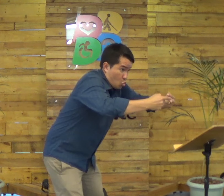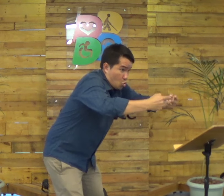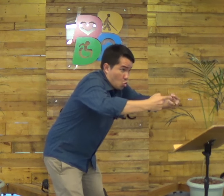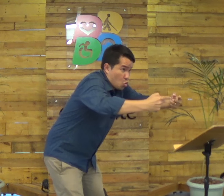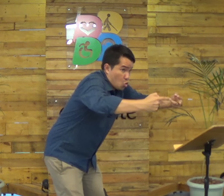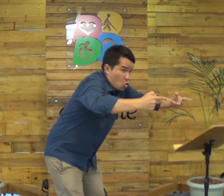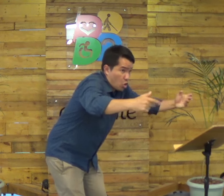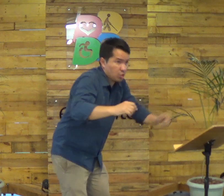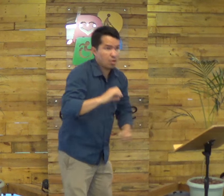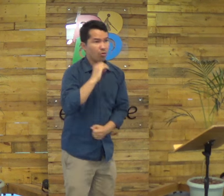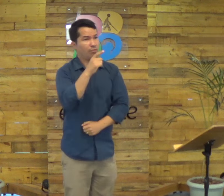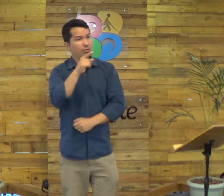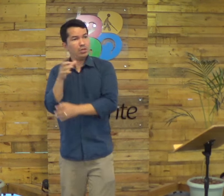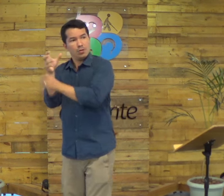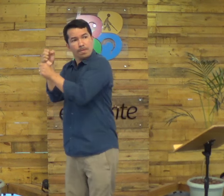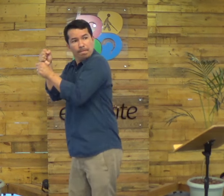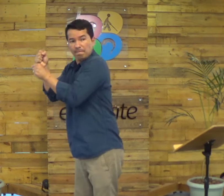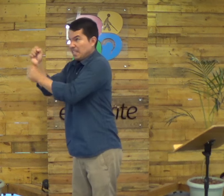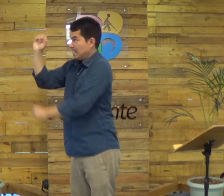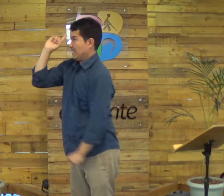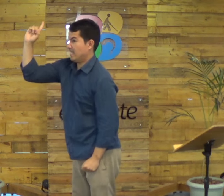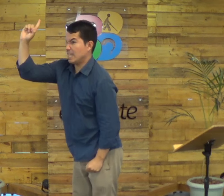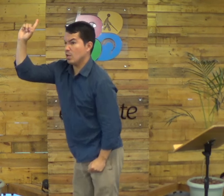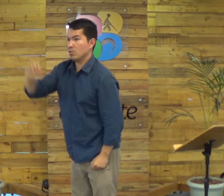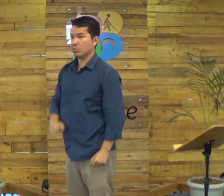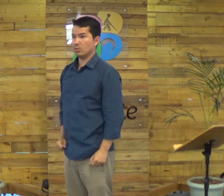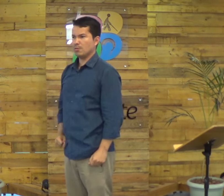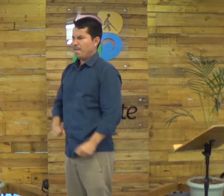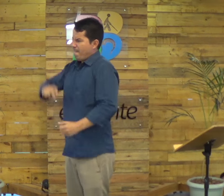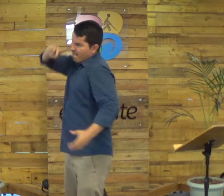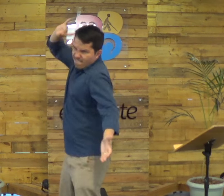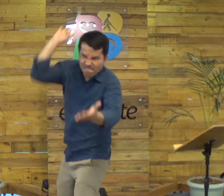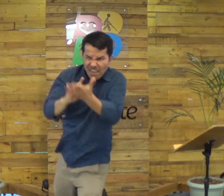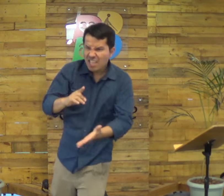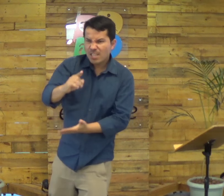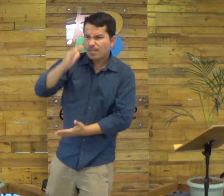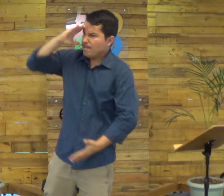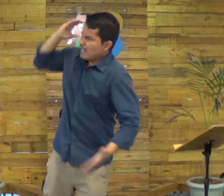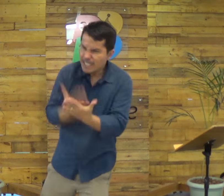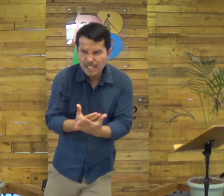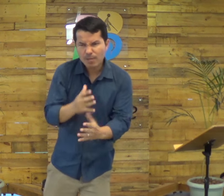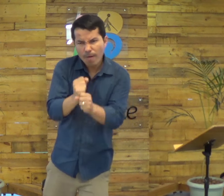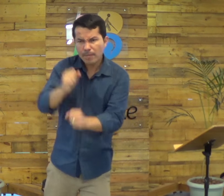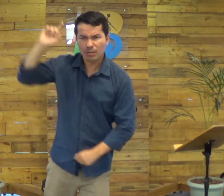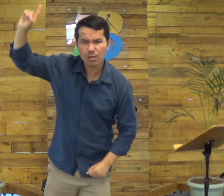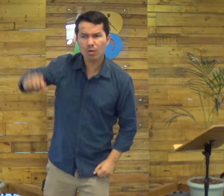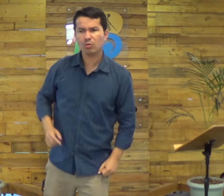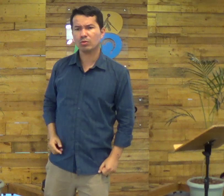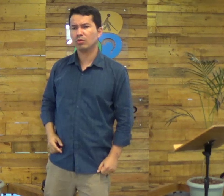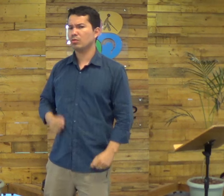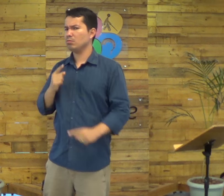Vocês confiam nas coisas, ou vocês confiam em Deus? De verdade, vocês acreditam em confiar em Deus?